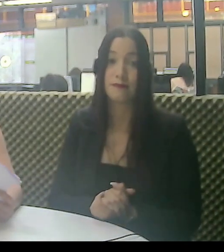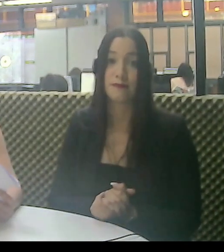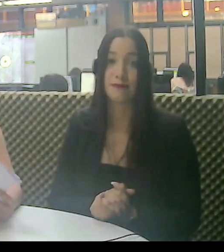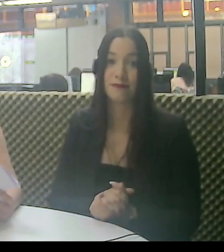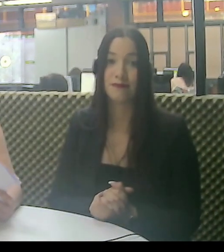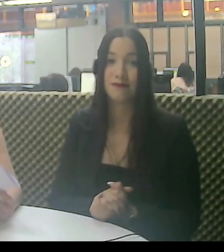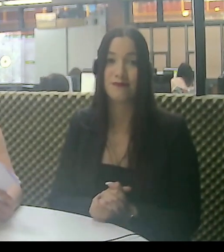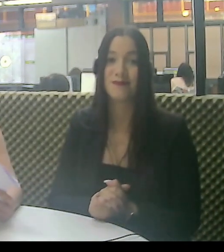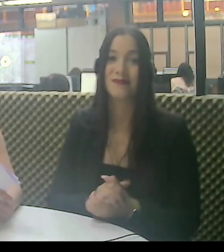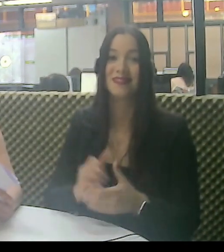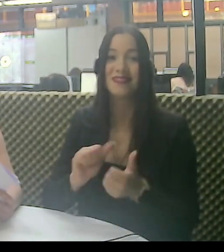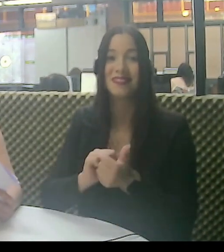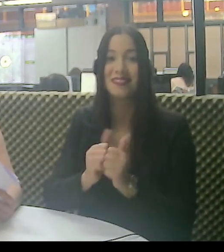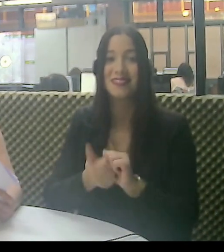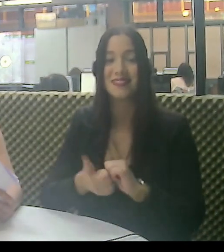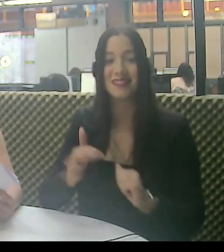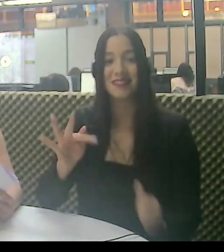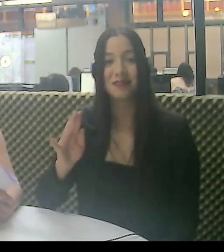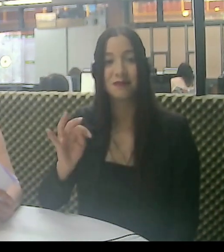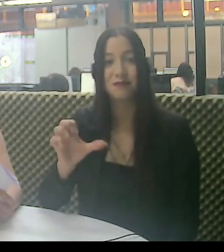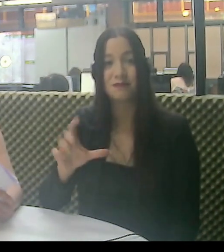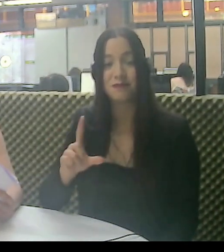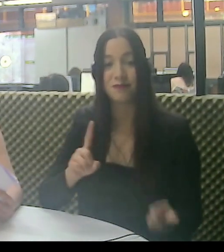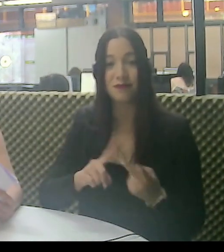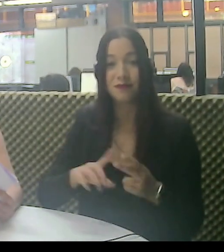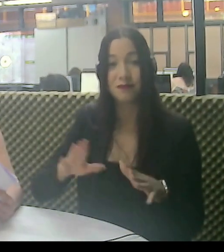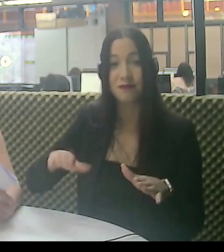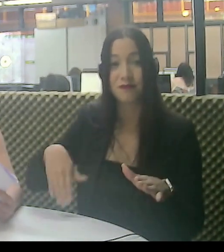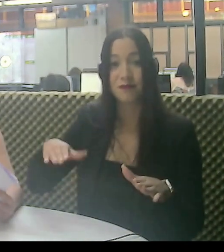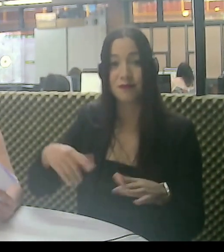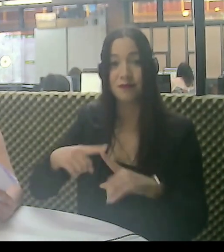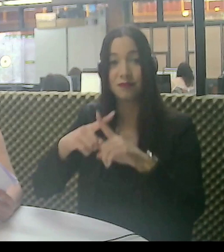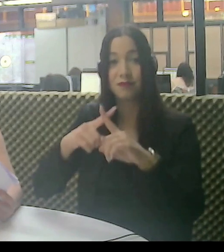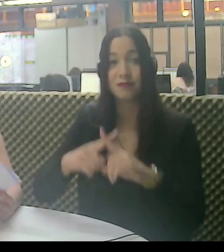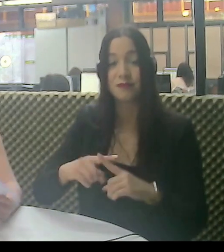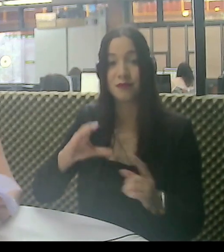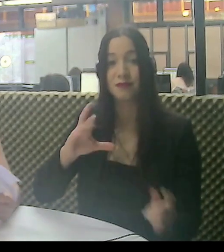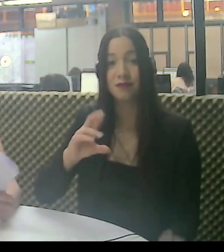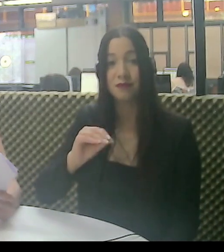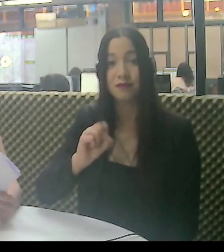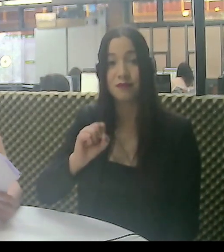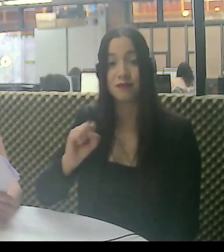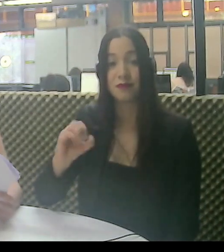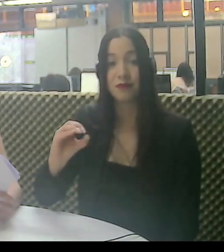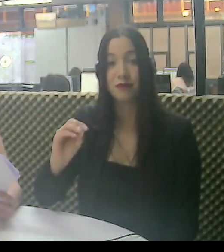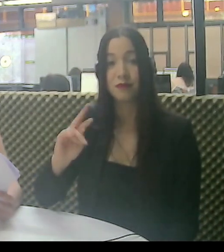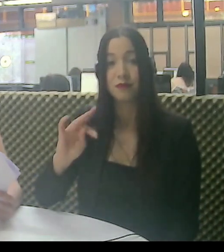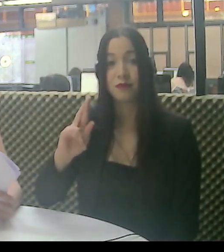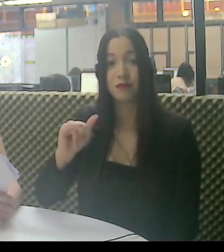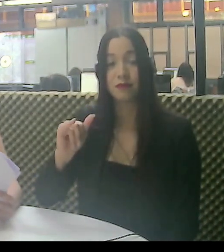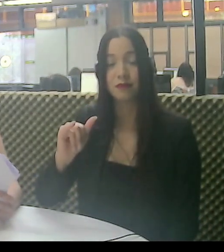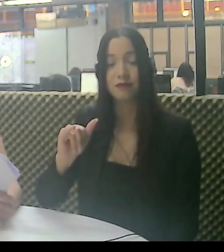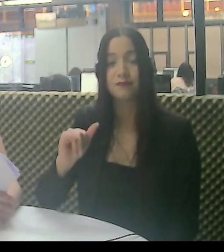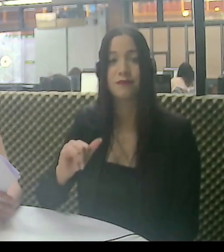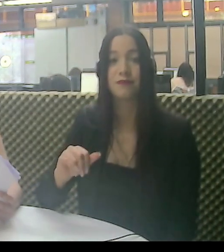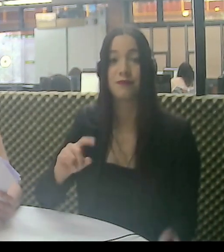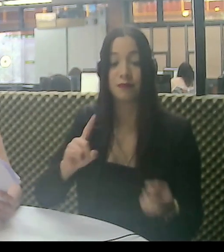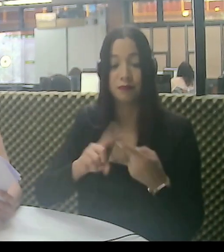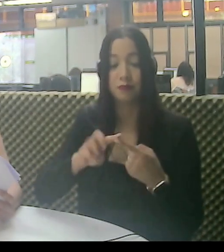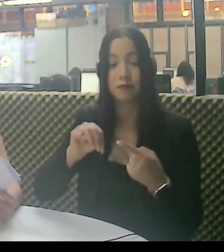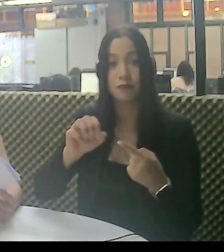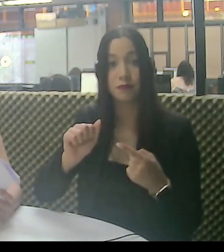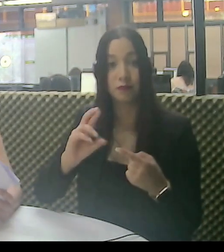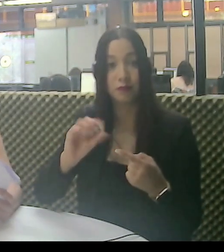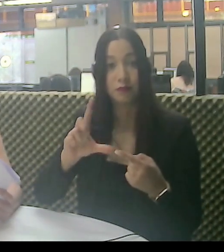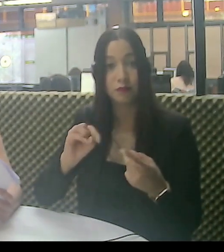atletas da futel Praia Clube disputam Copa de cross country os atletas Marco Túlio Silva